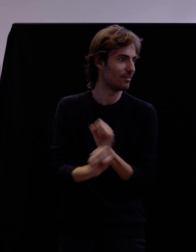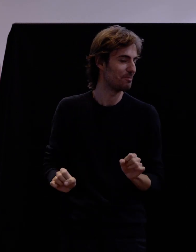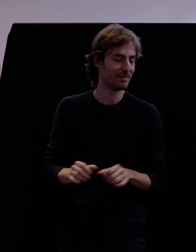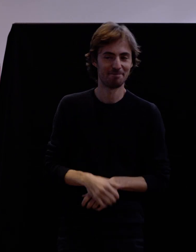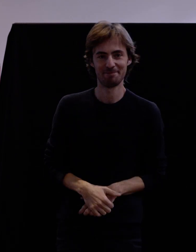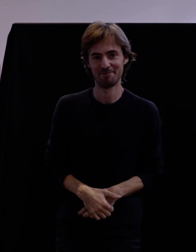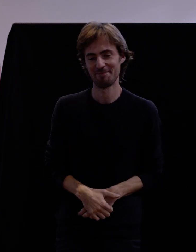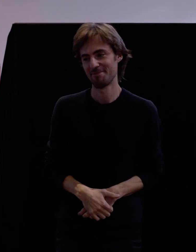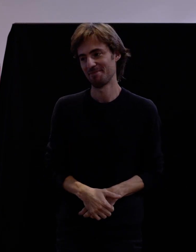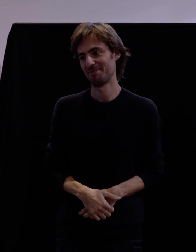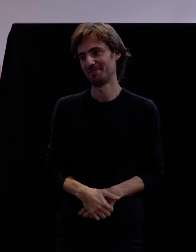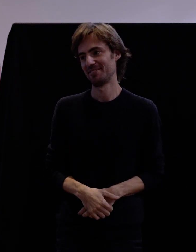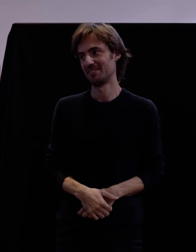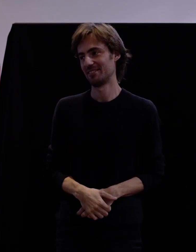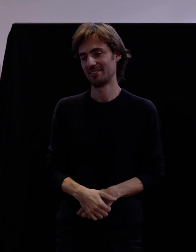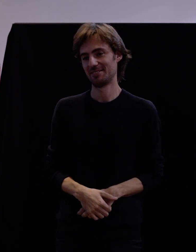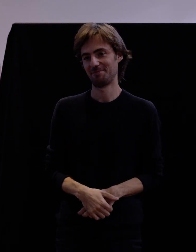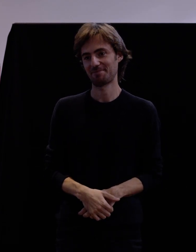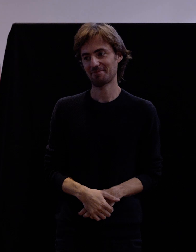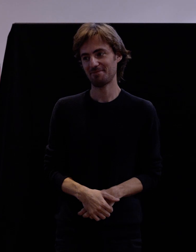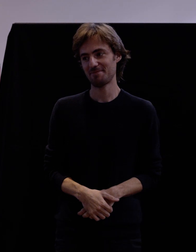voilà, il n'y a pas beaucoup de mots.